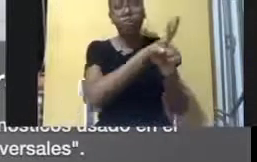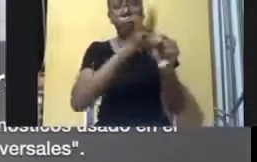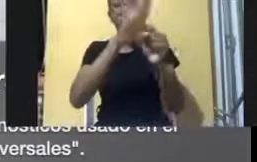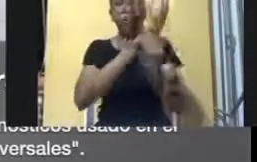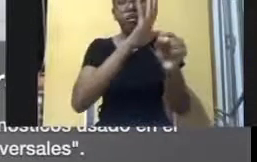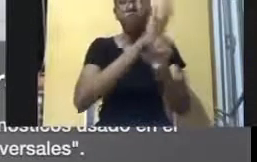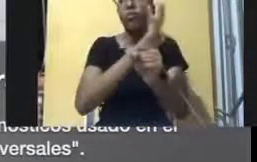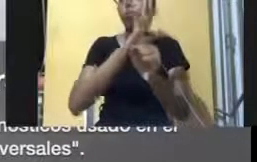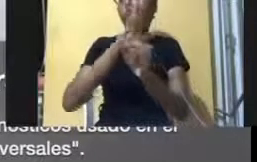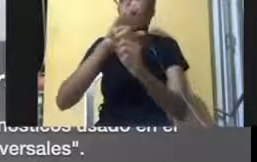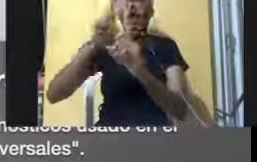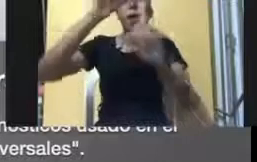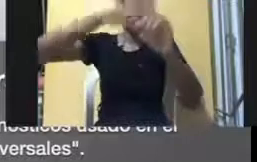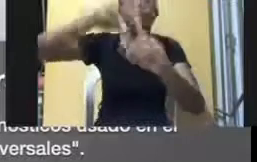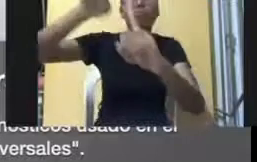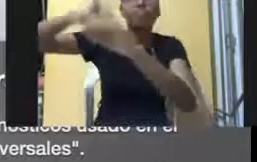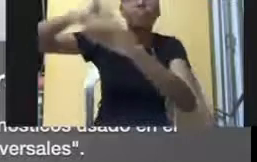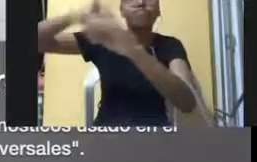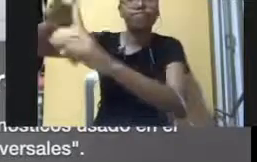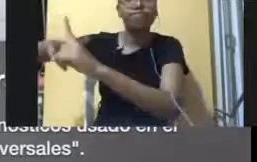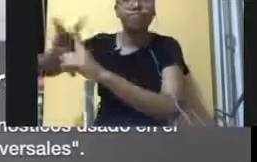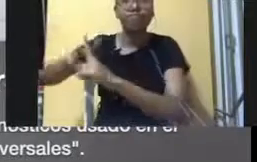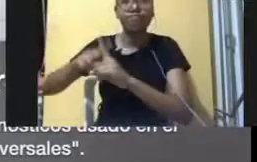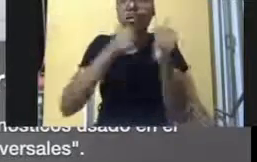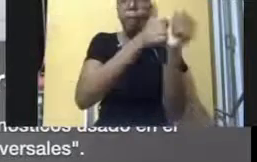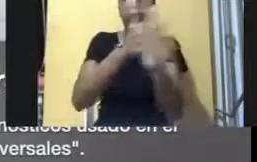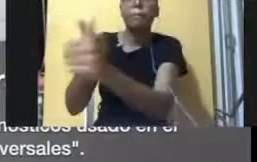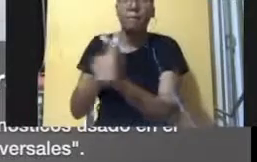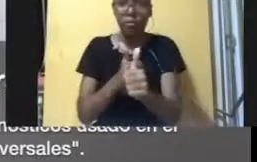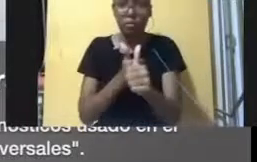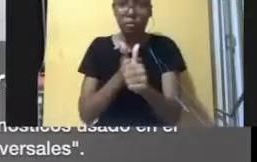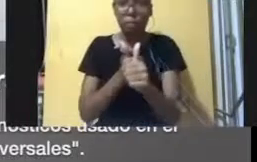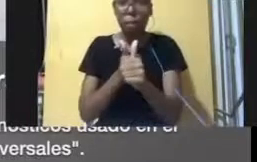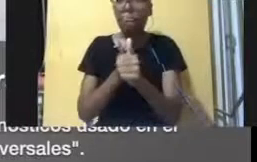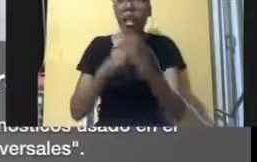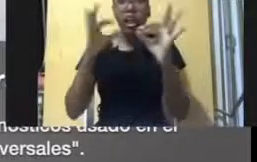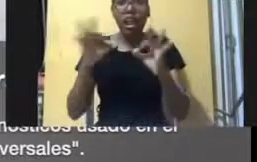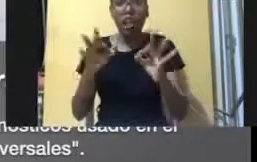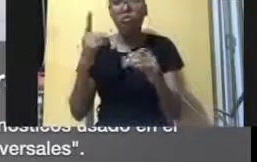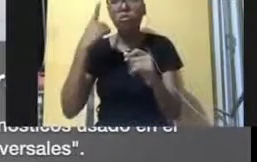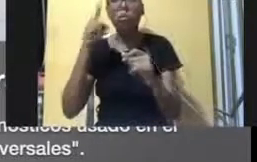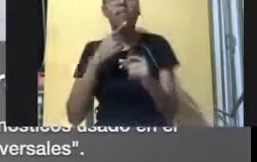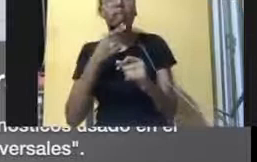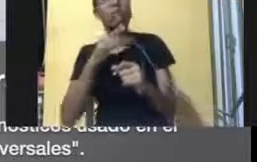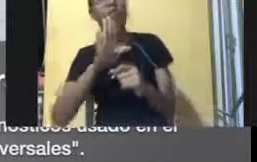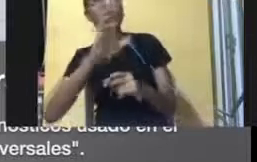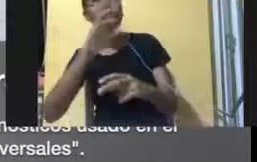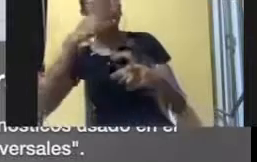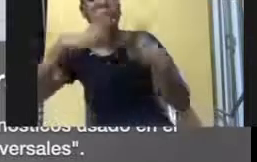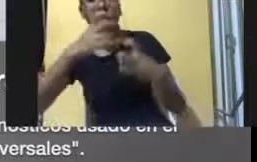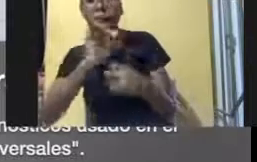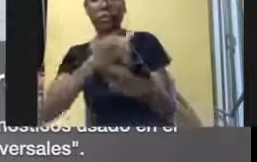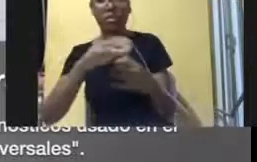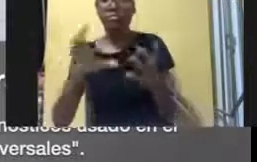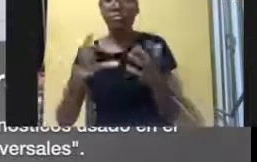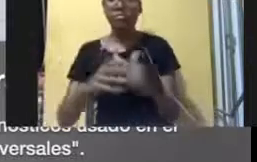Las teorías que tenemos, las evaluaciones, hasta la manera de diagnosticar las personas. A veces pensamos